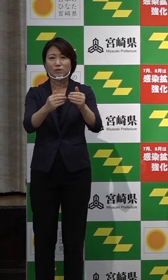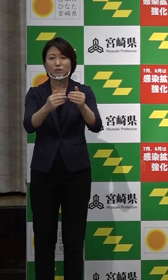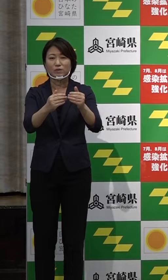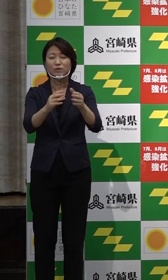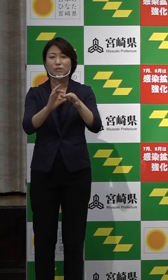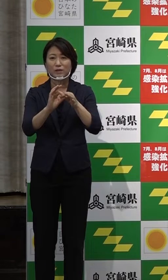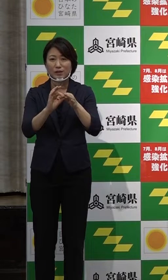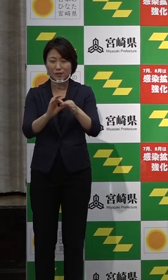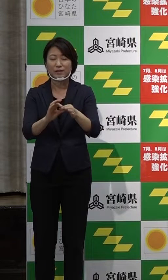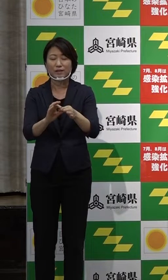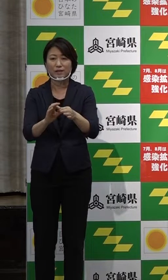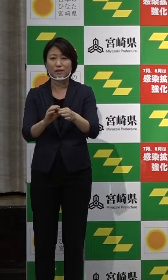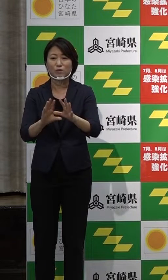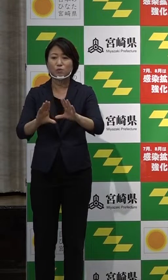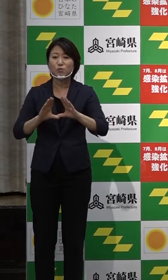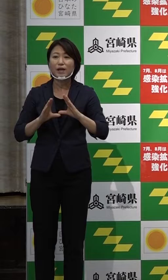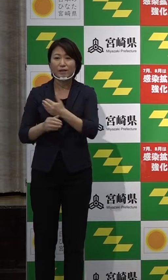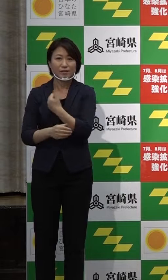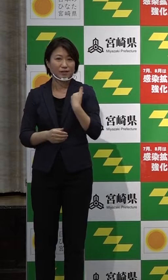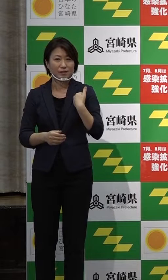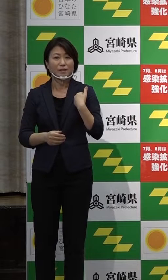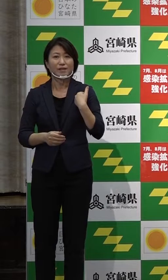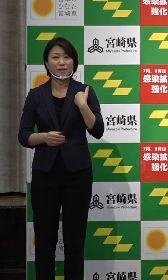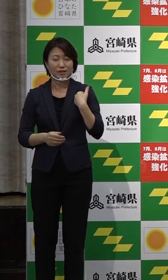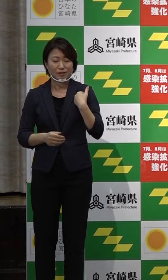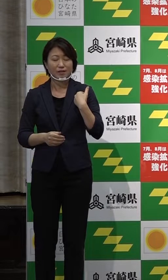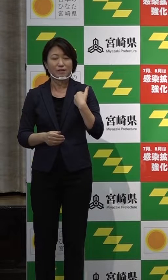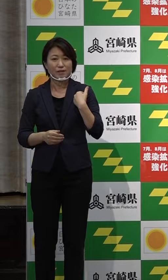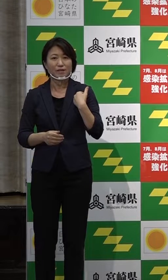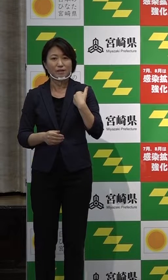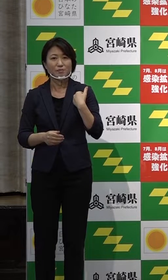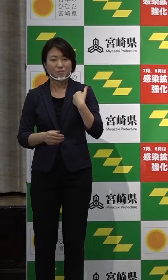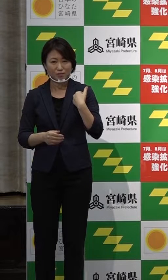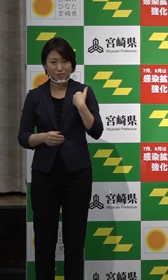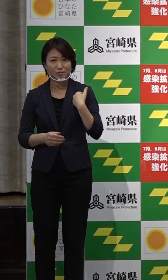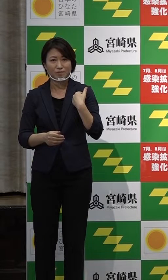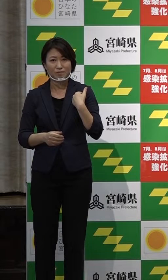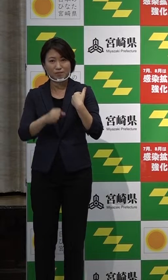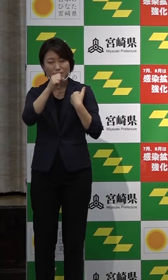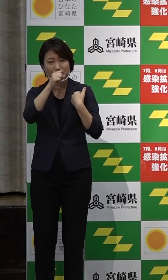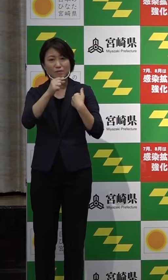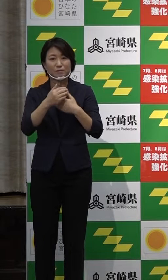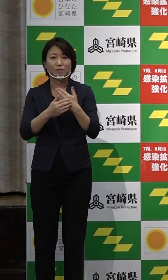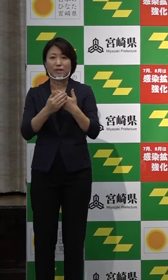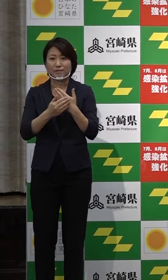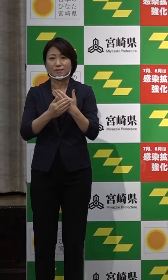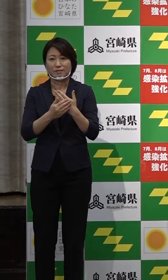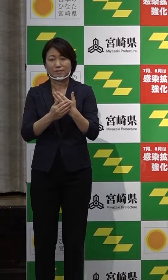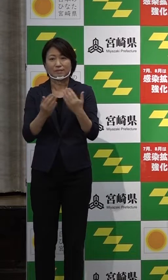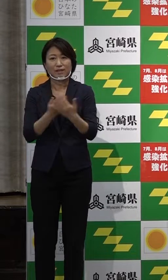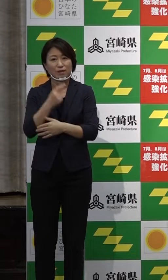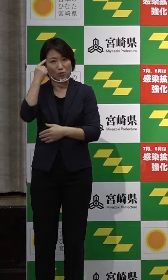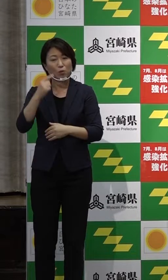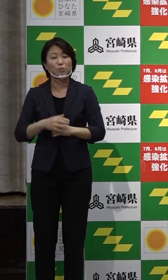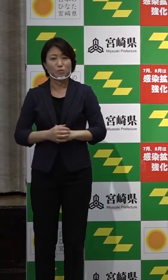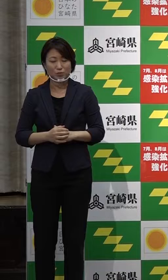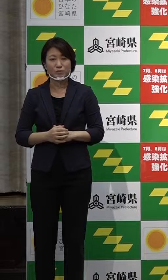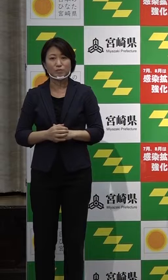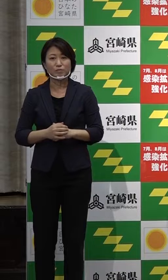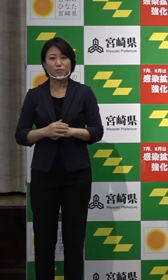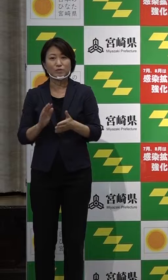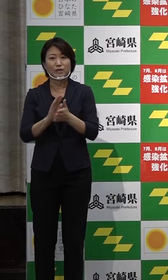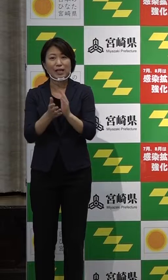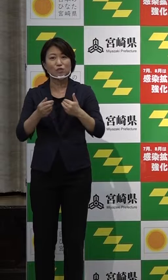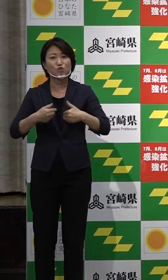このキャンプの受け入れをできるということができたということを手応えを感じているところであります。また本県ゆかりの選手、